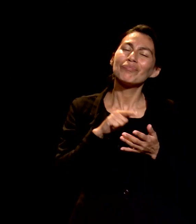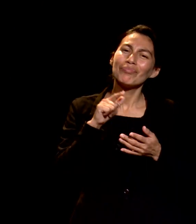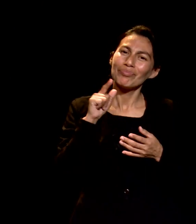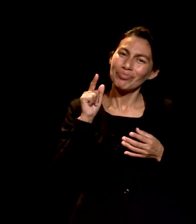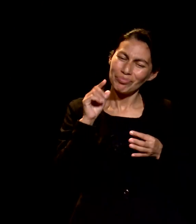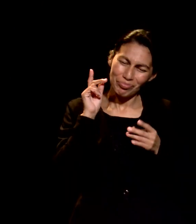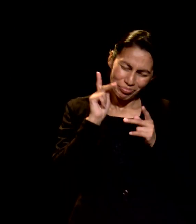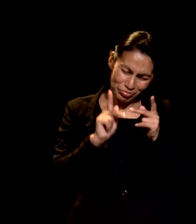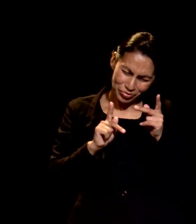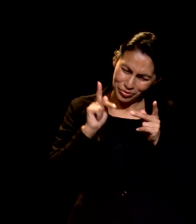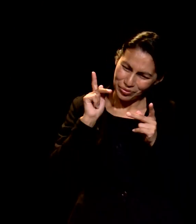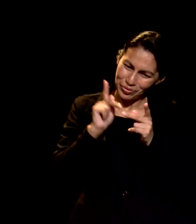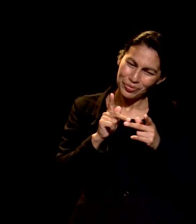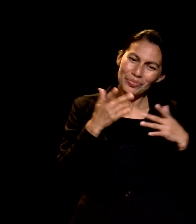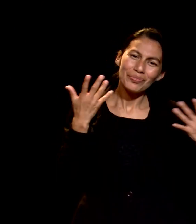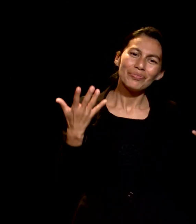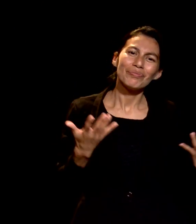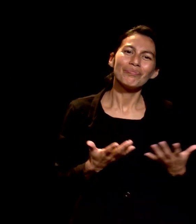el momento